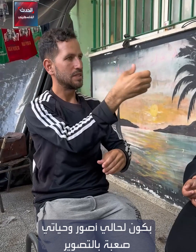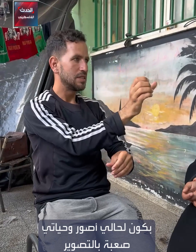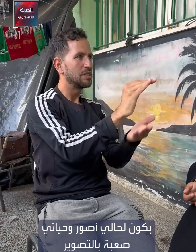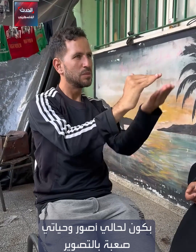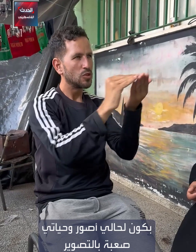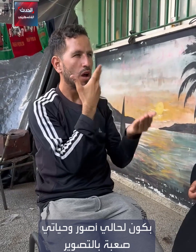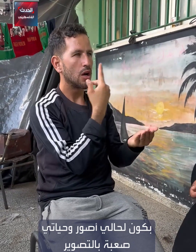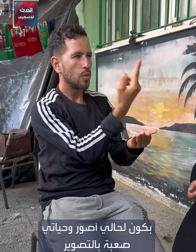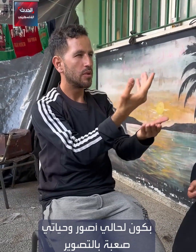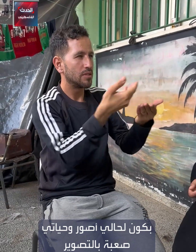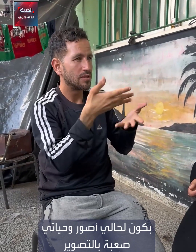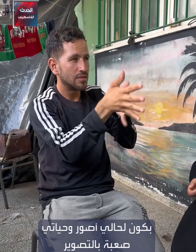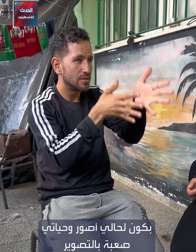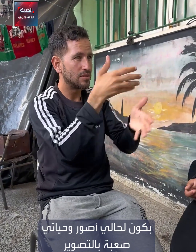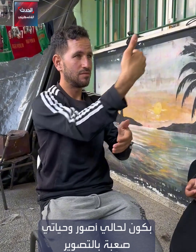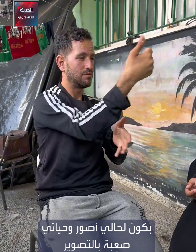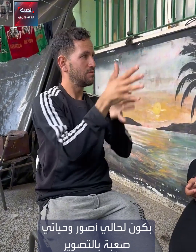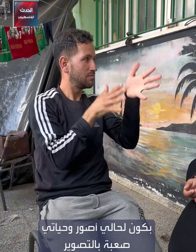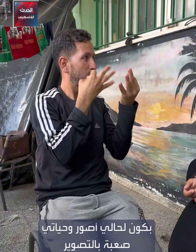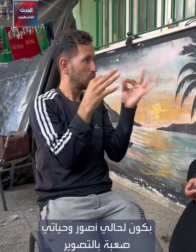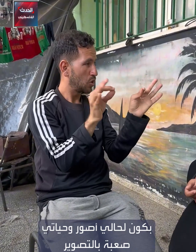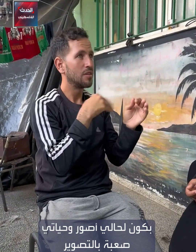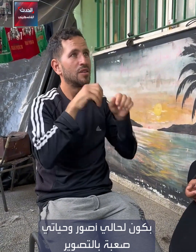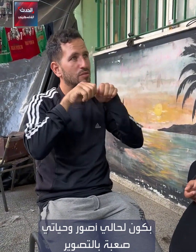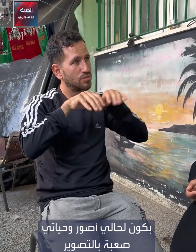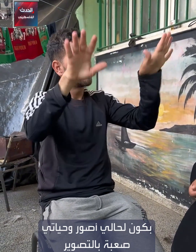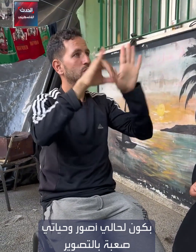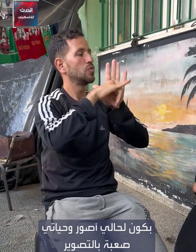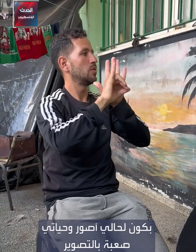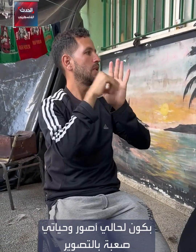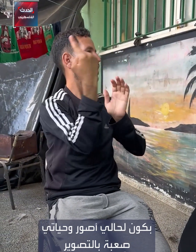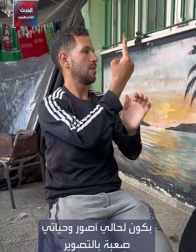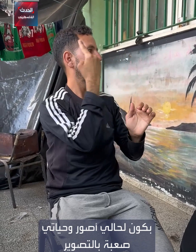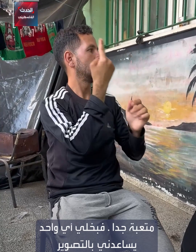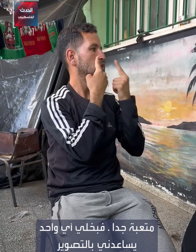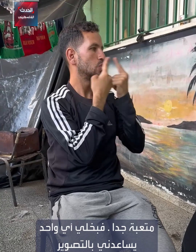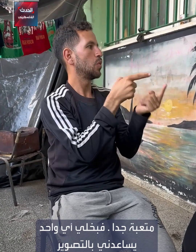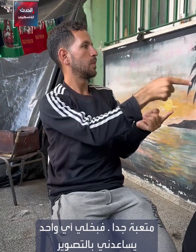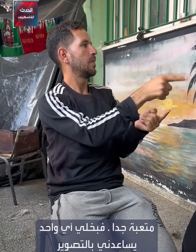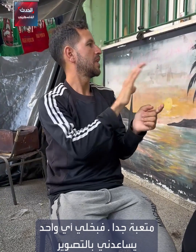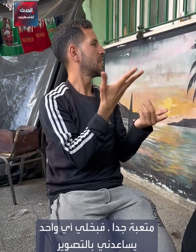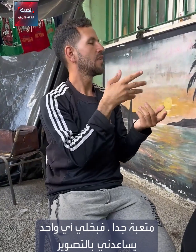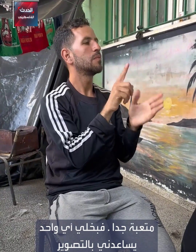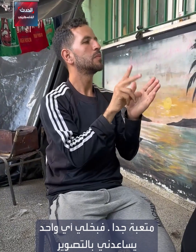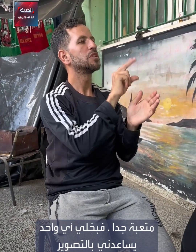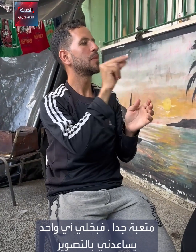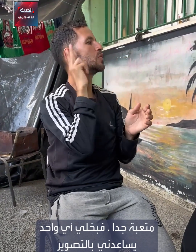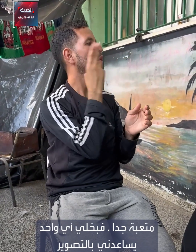فبكون لحاله يصور حياته صعبه في التصوير متعبه جدا فبلي